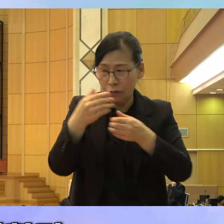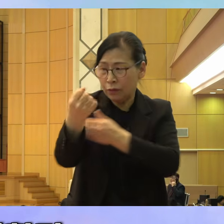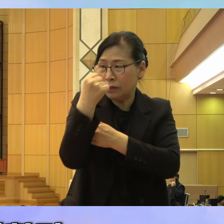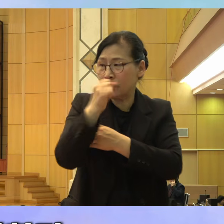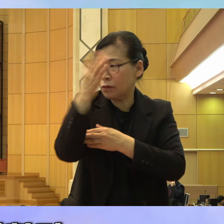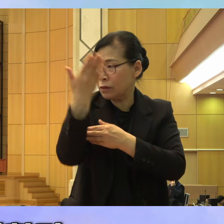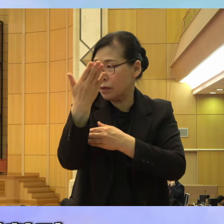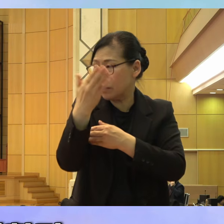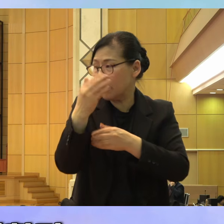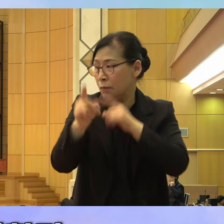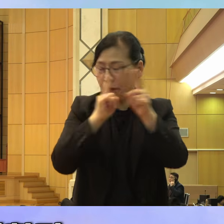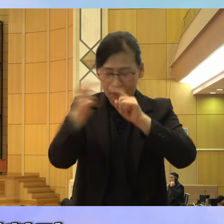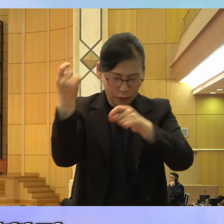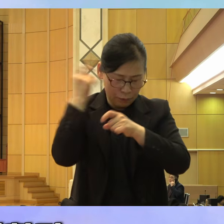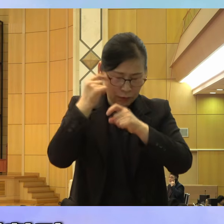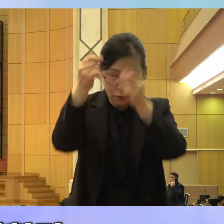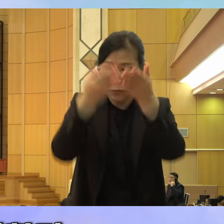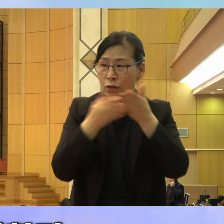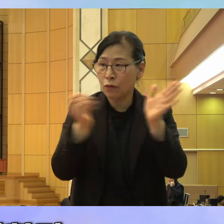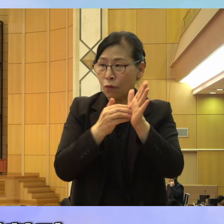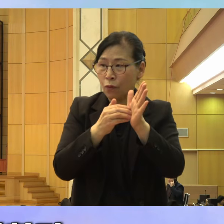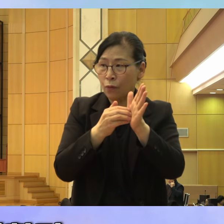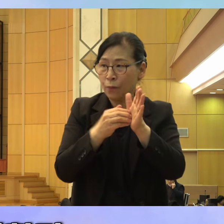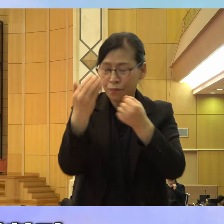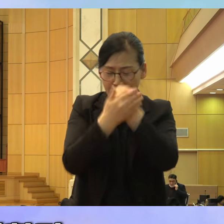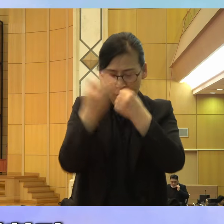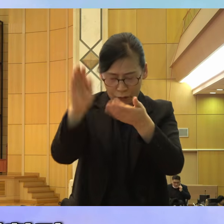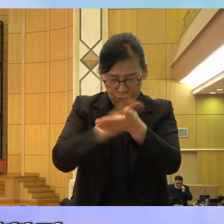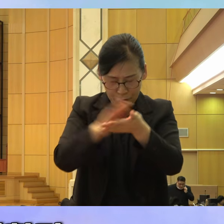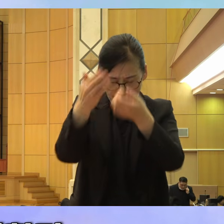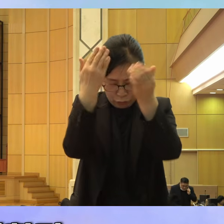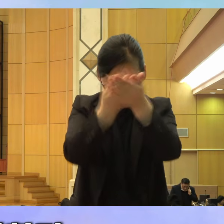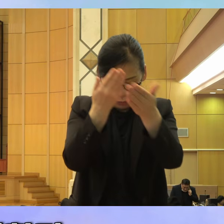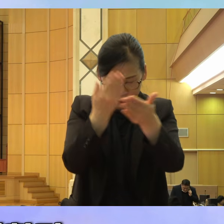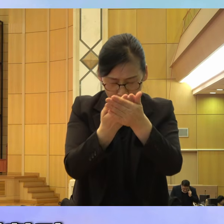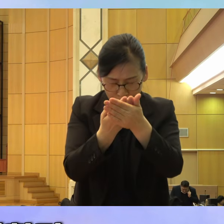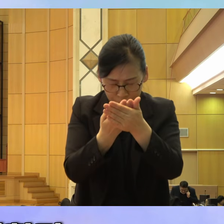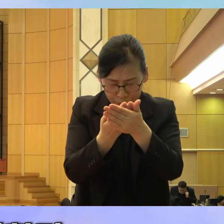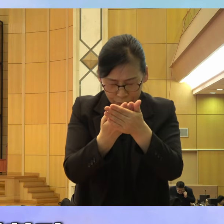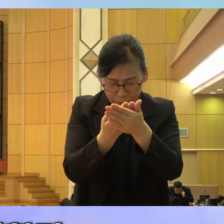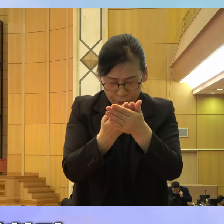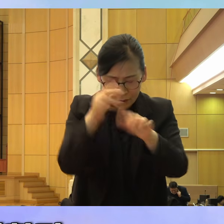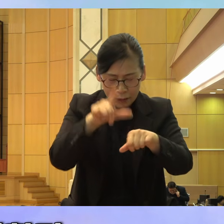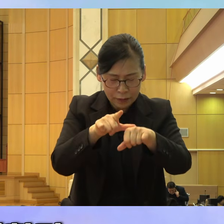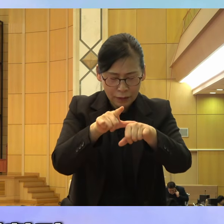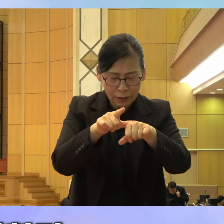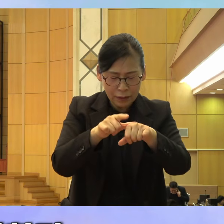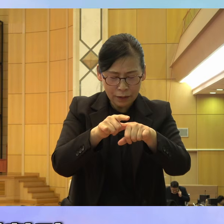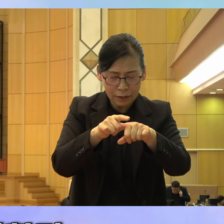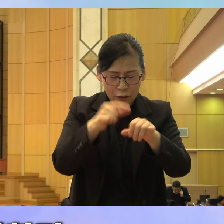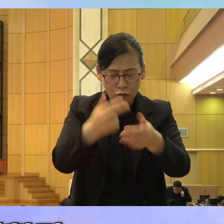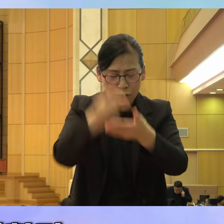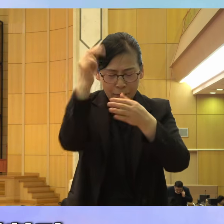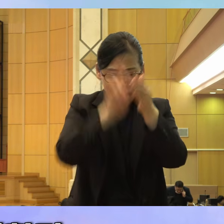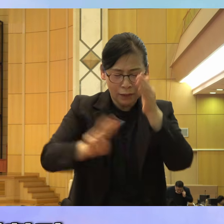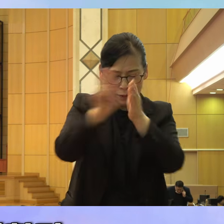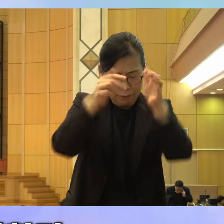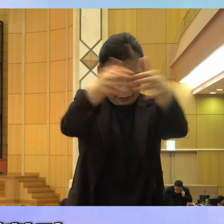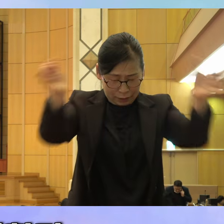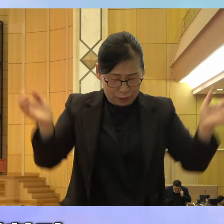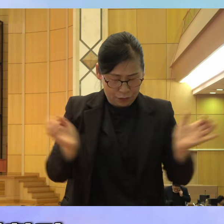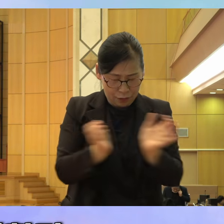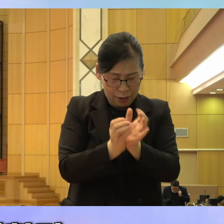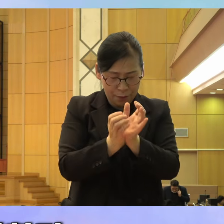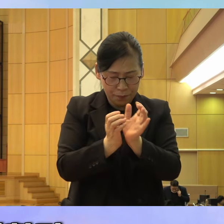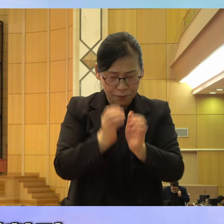능력이 되어지는 말씀이 되어질 수 있도록 은총을 내려 주옵소서. 이 시간도 주님 앞에 찬양하는 찬양대